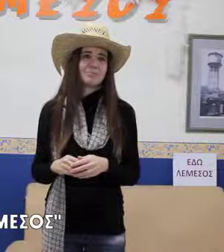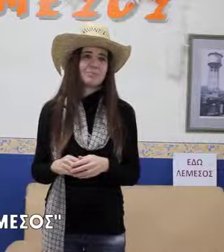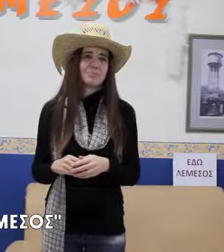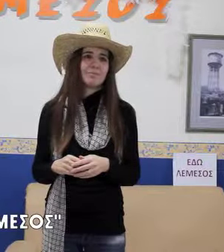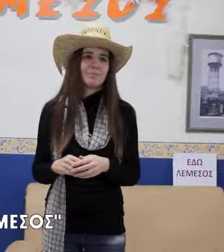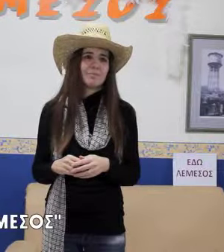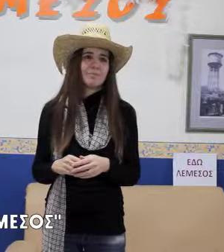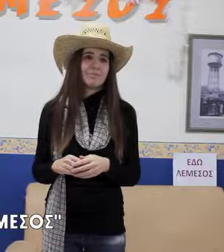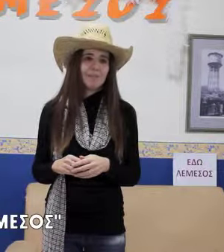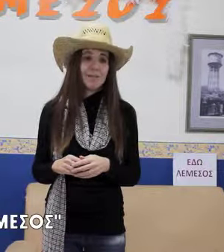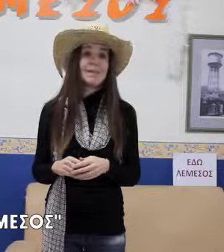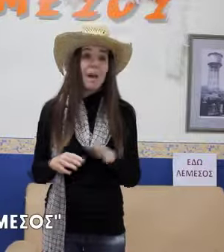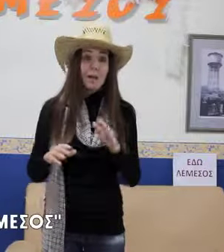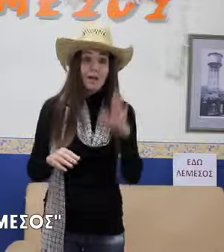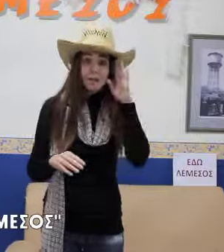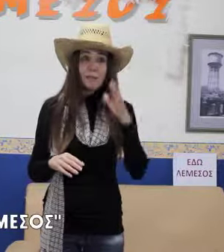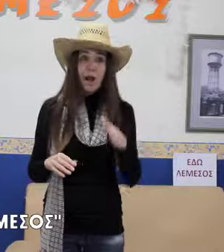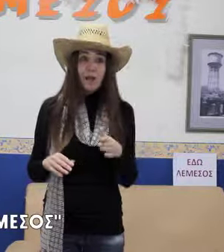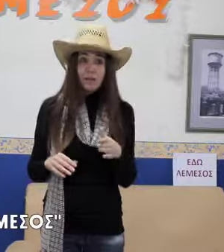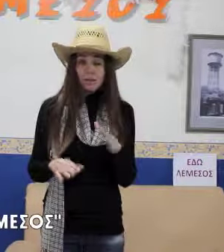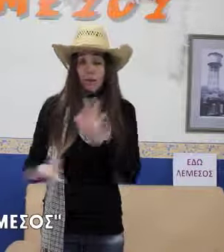Για παιδική παρέλαση και για μεγάλη παρέλαση